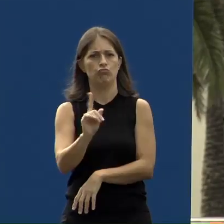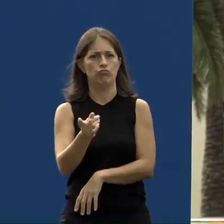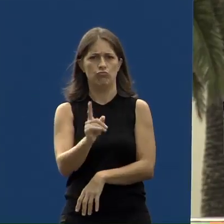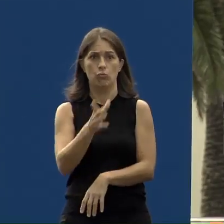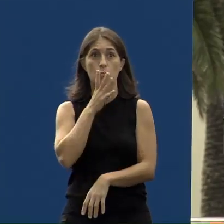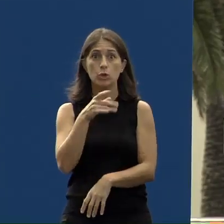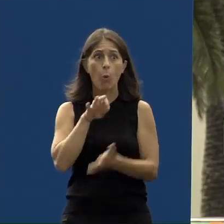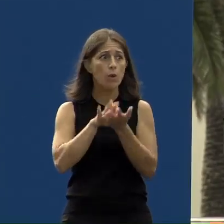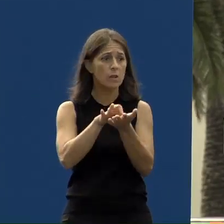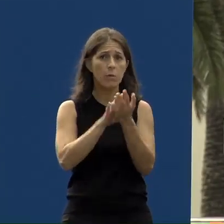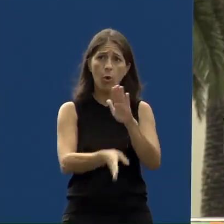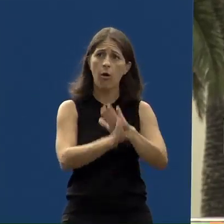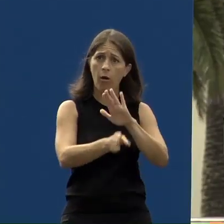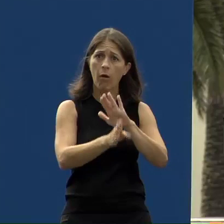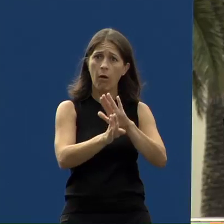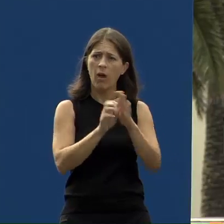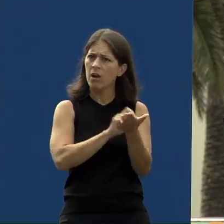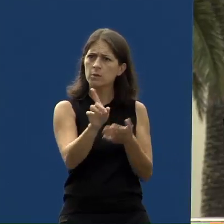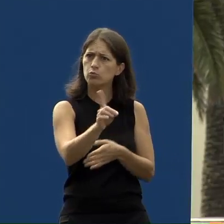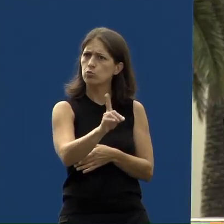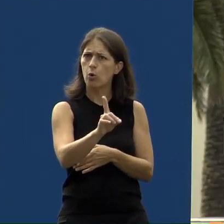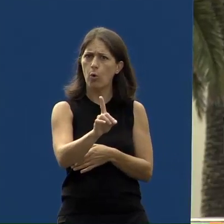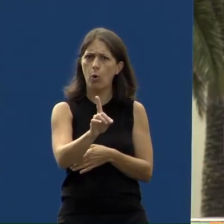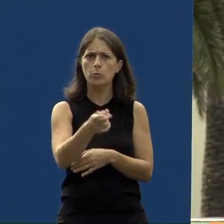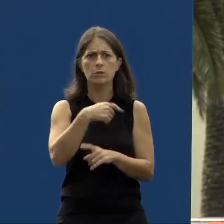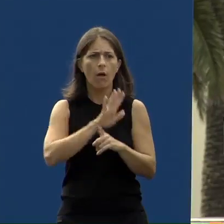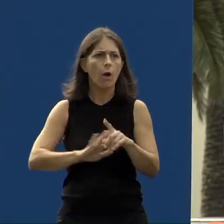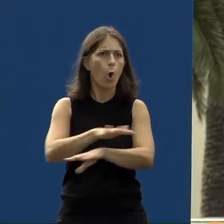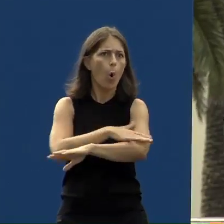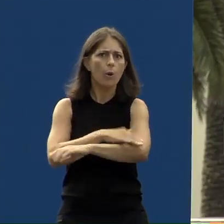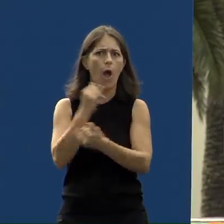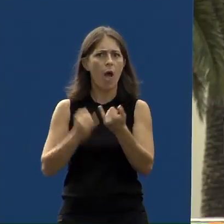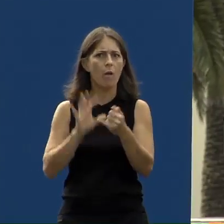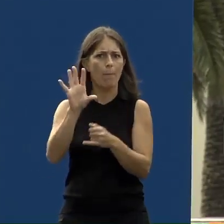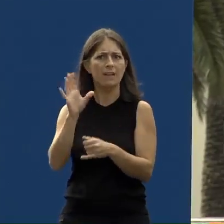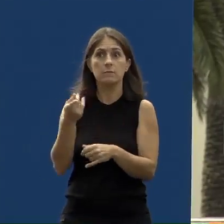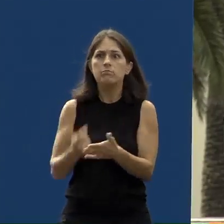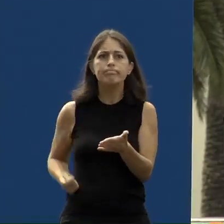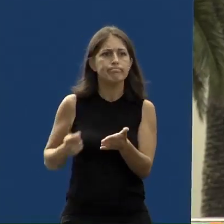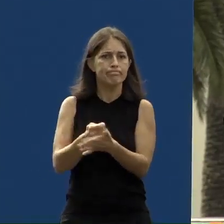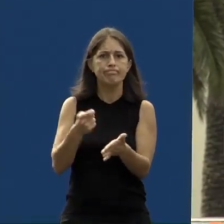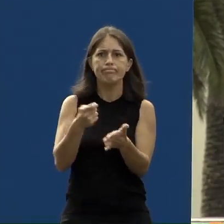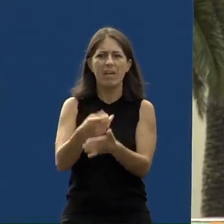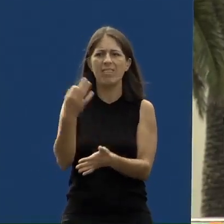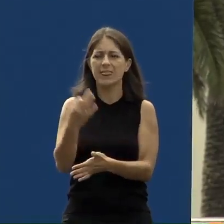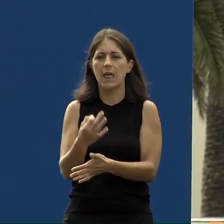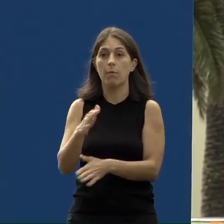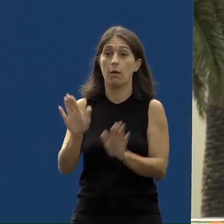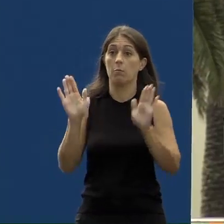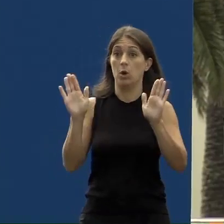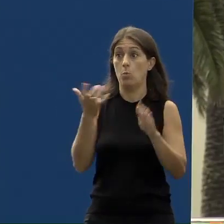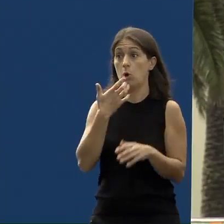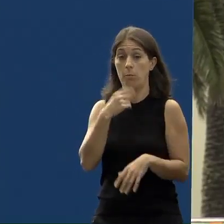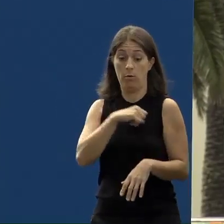que seguilo prestando. E non é gratis. O Estado, a Administración, o país, teno que seguir pagando. Pero cando